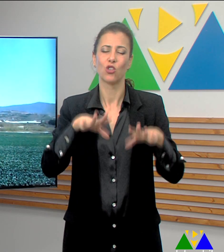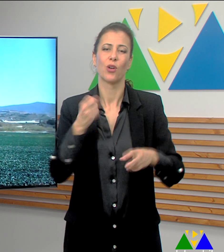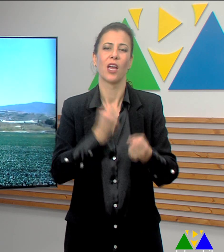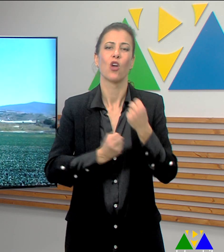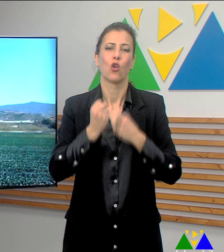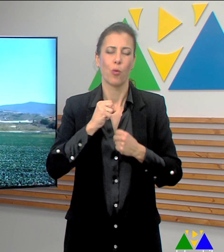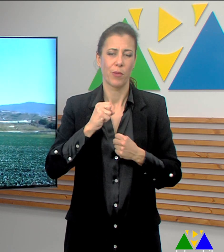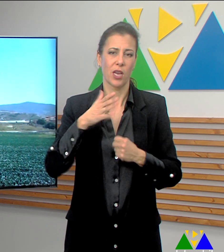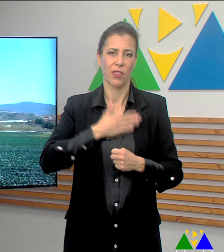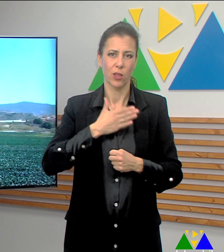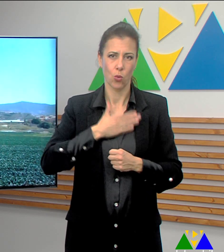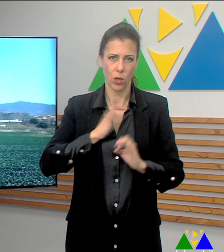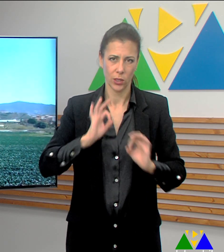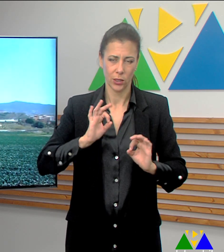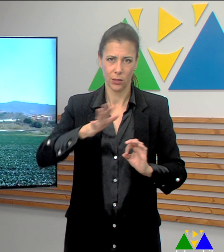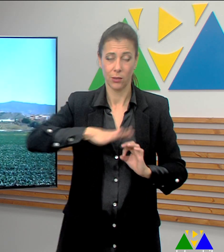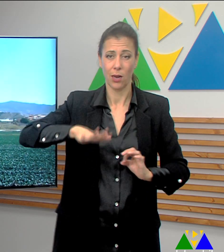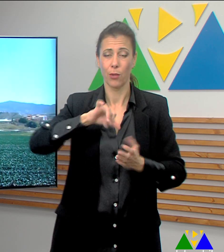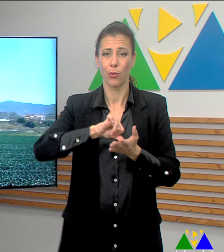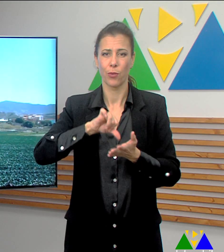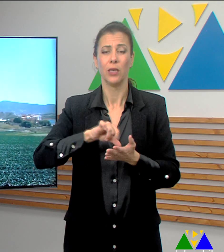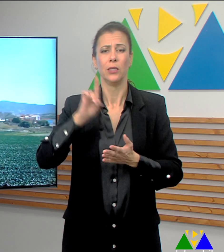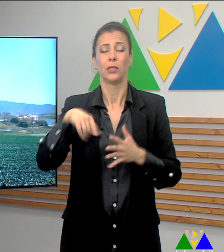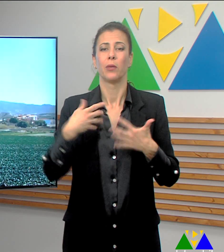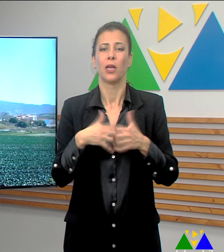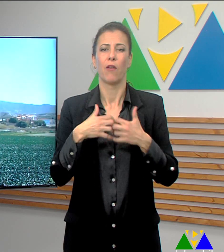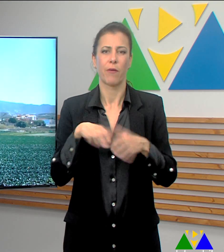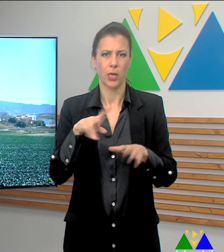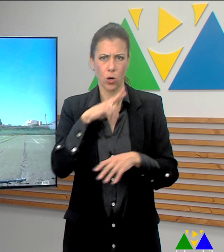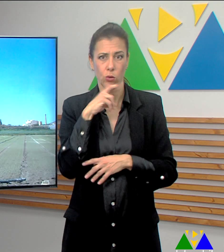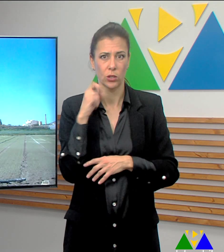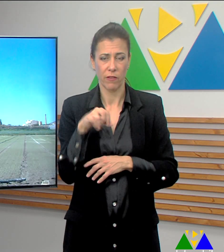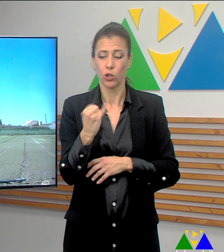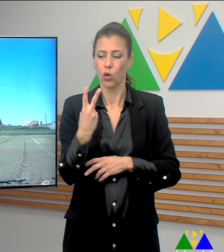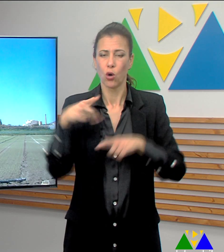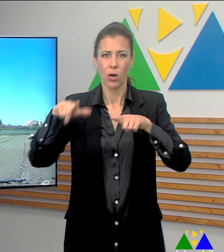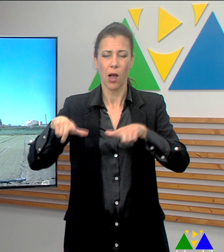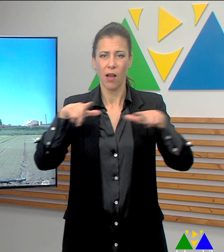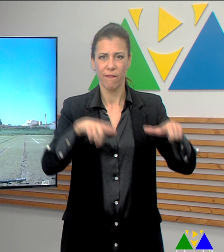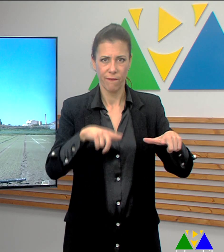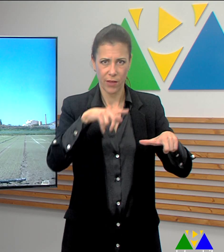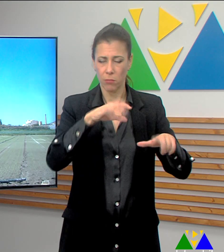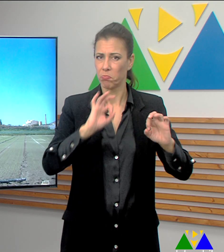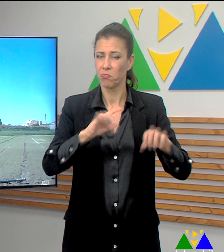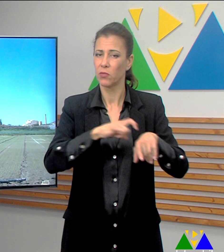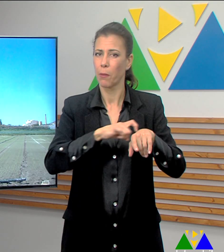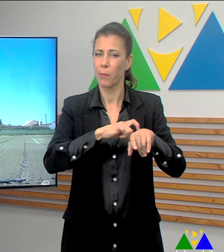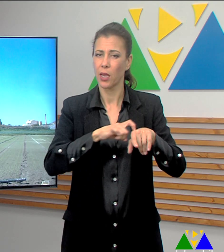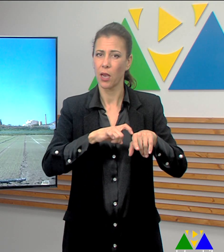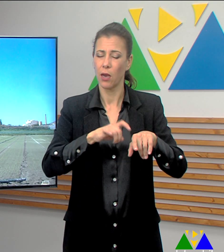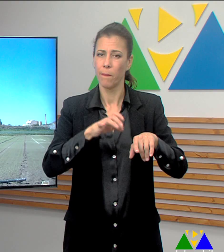de nuestra ciudad. Y la fábrica pues se ha conservado, las dos naves muy típicas